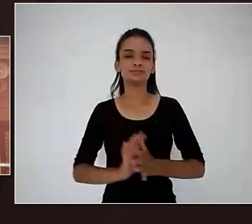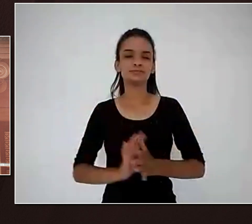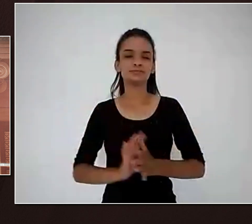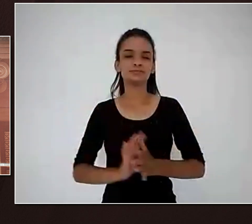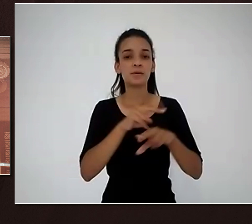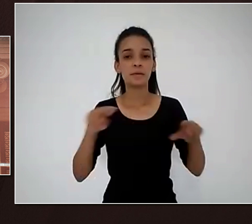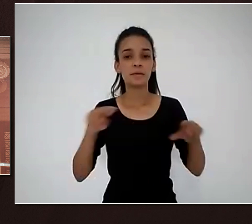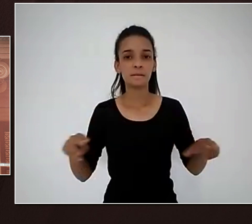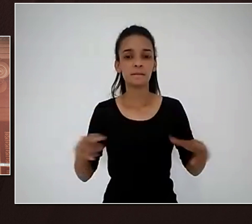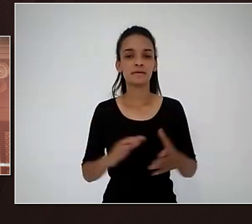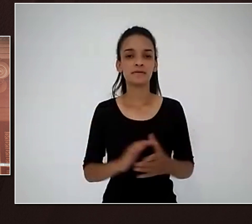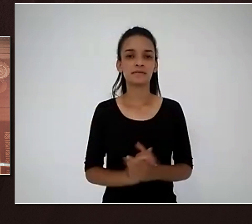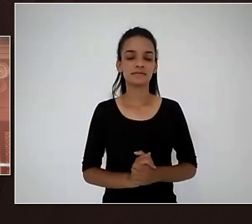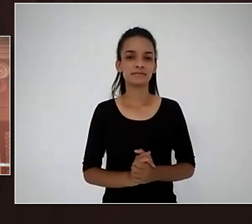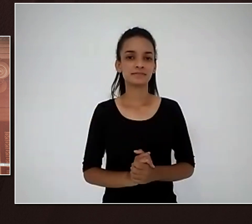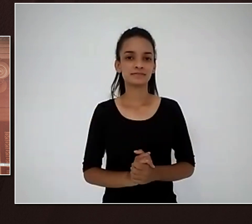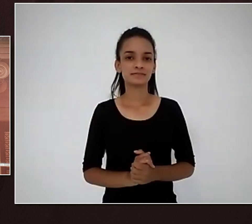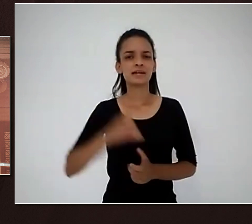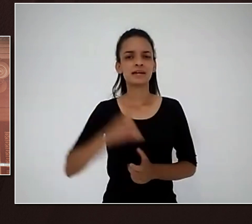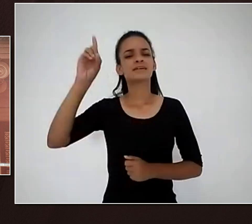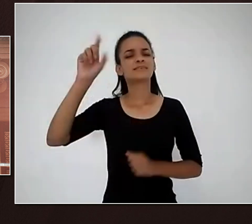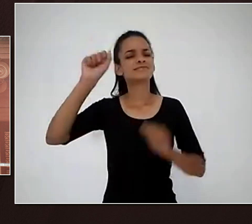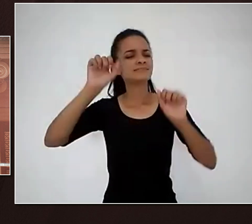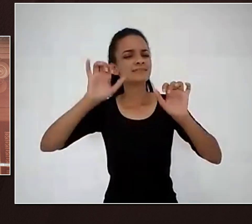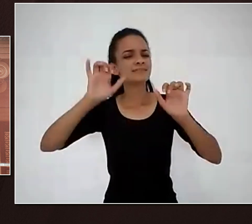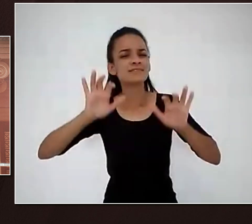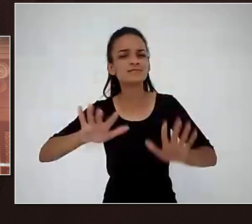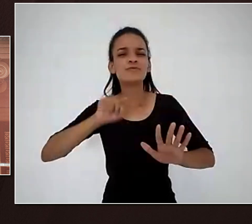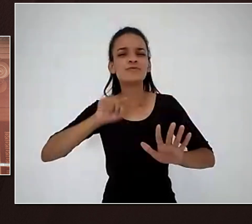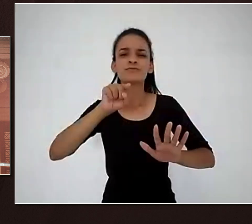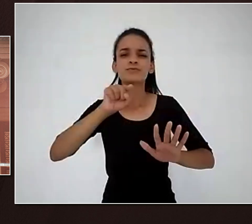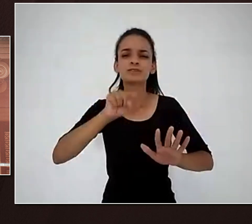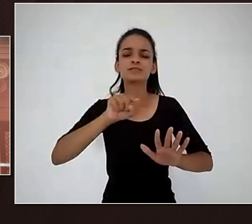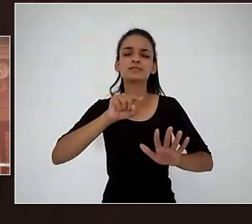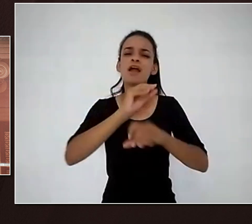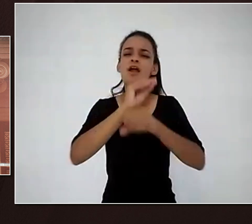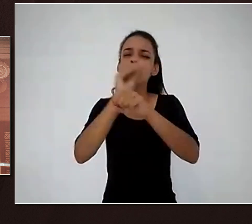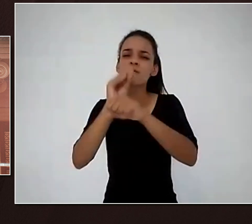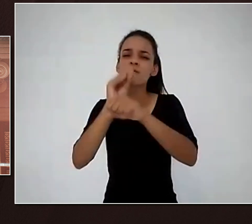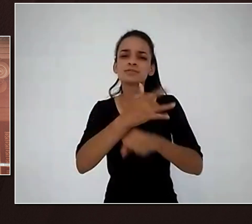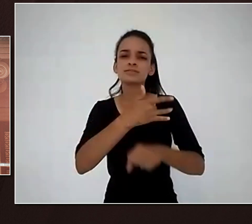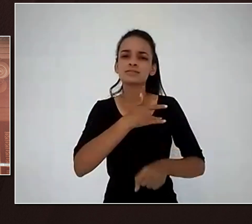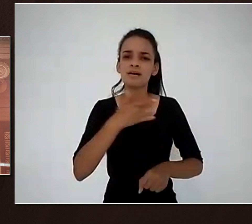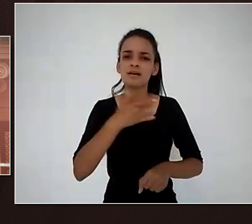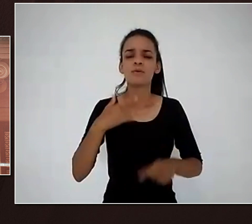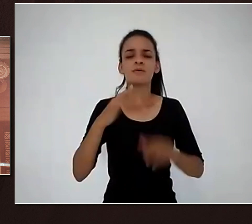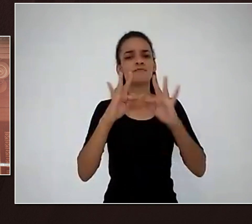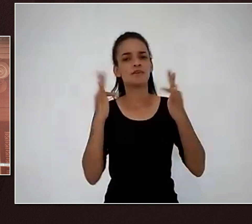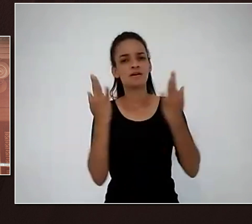Senhor abençoe você, cuida da sua saúde, da sua família, tá bom? Ainda tenha